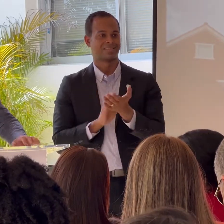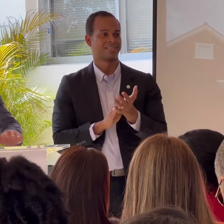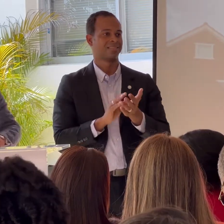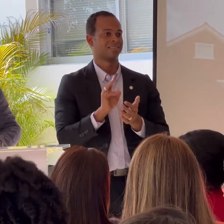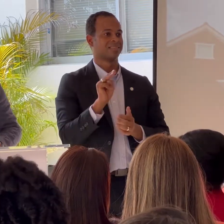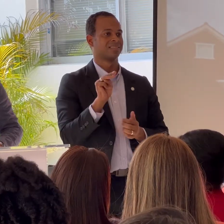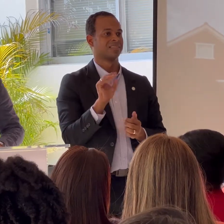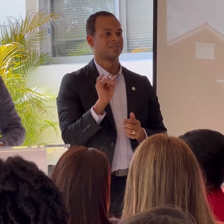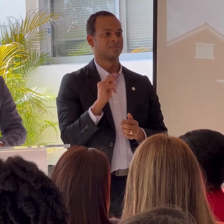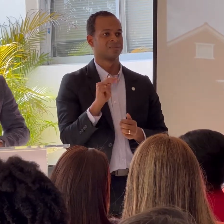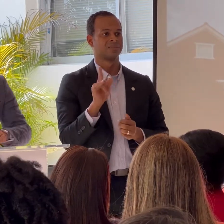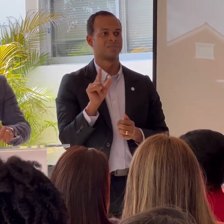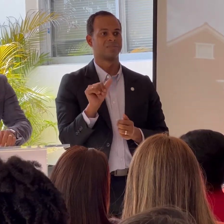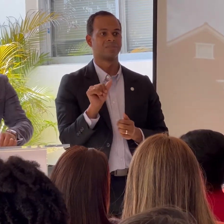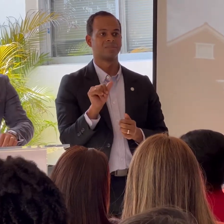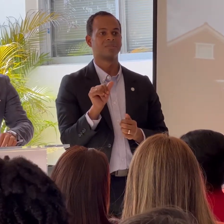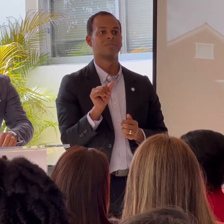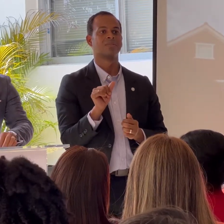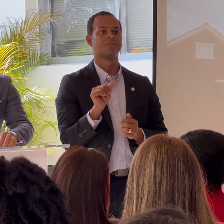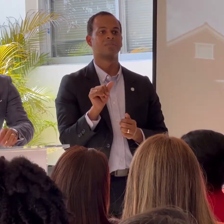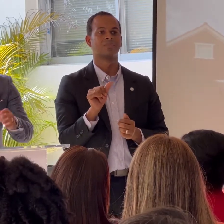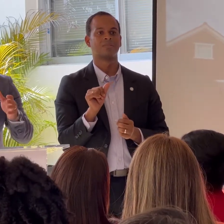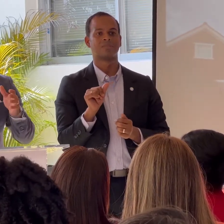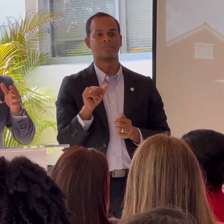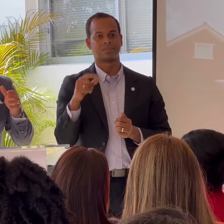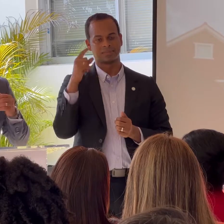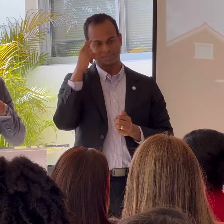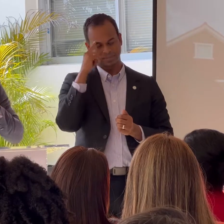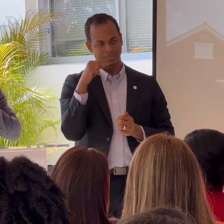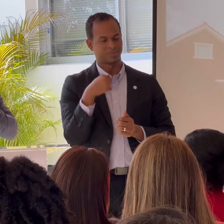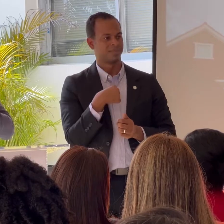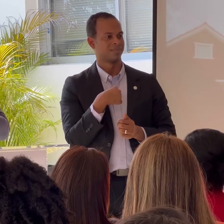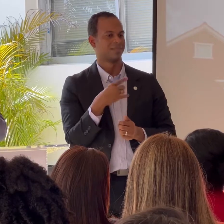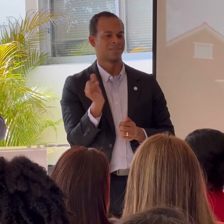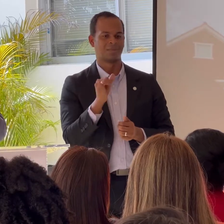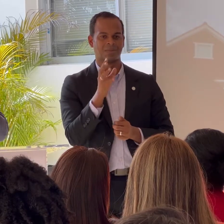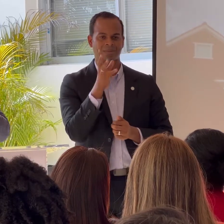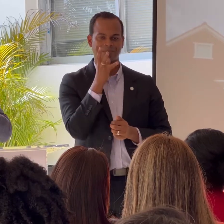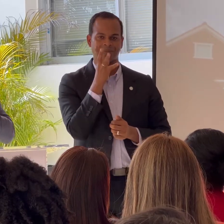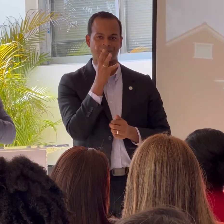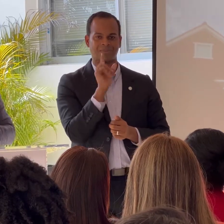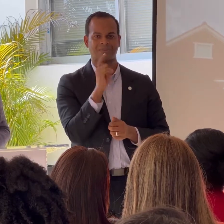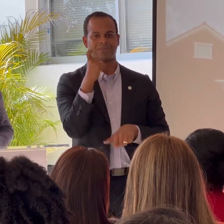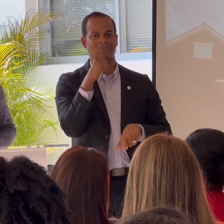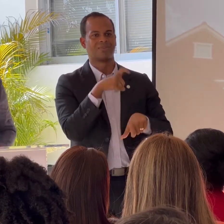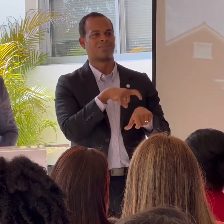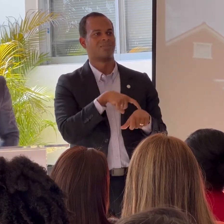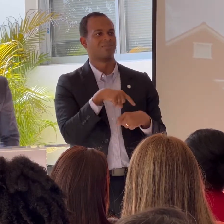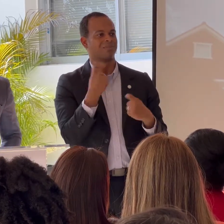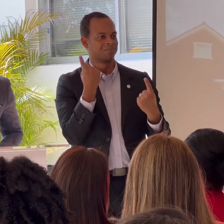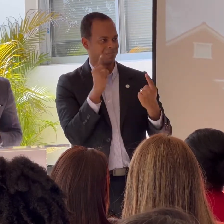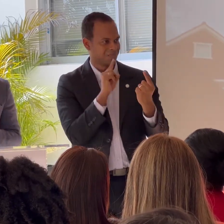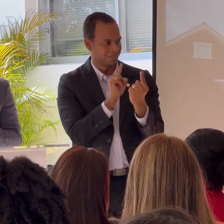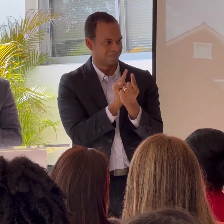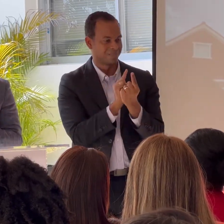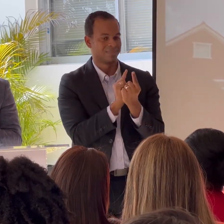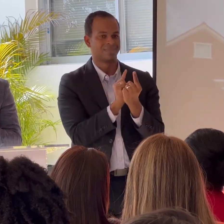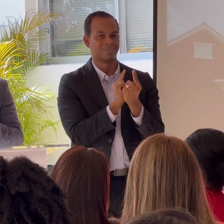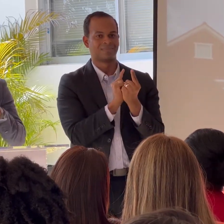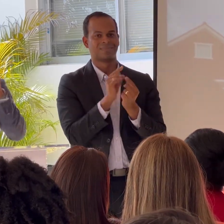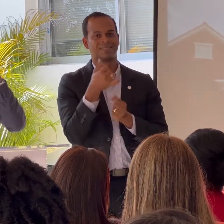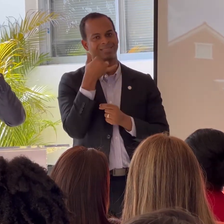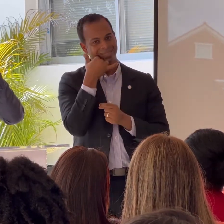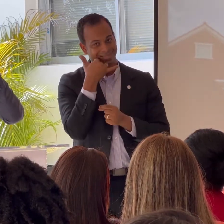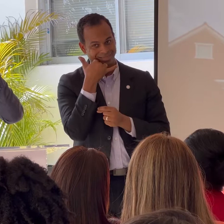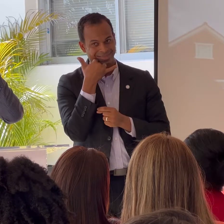Manola, que para mí es como una madre, porque la primera vez que tuve la dicha de conocerla fue por